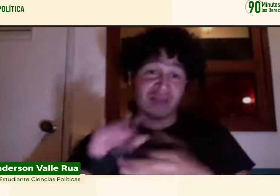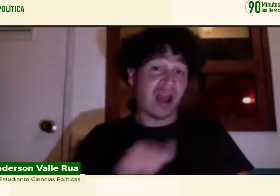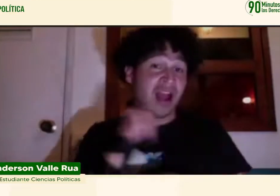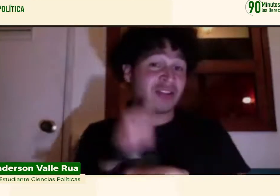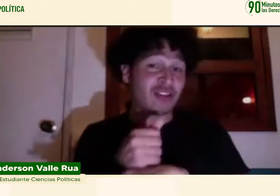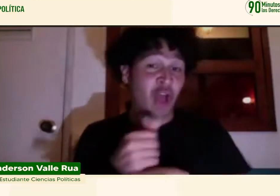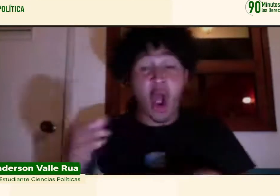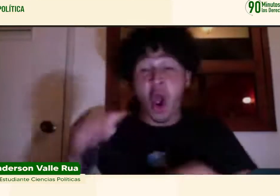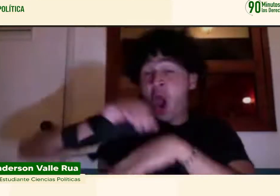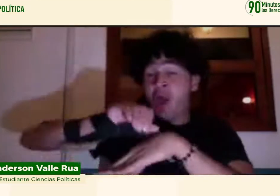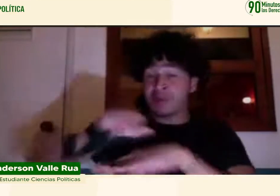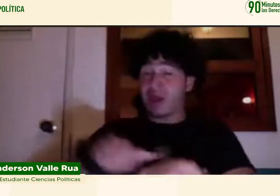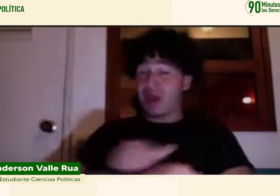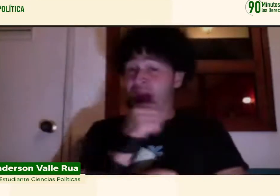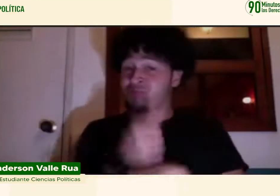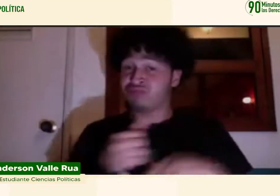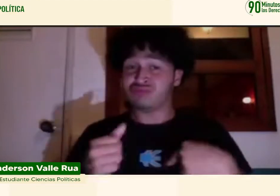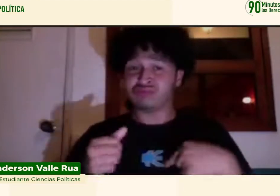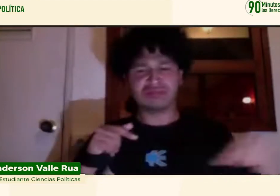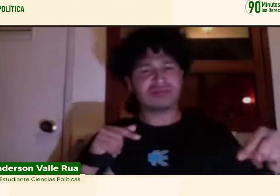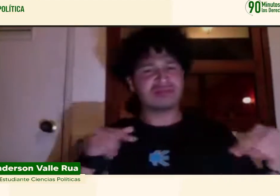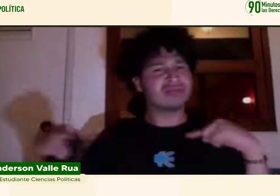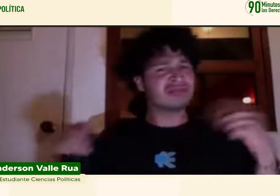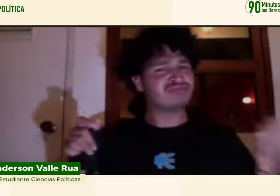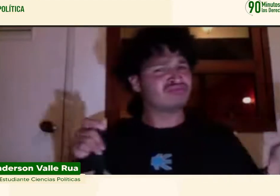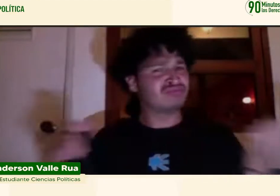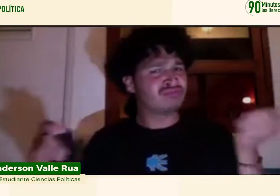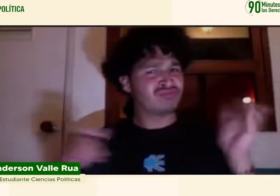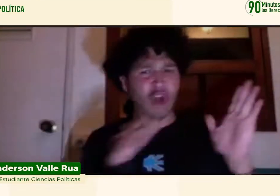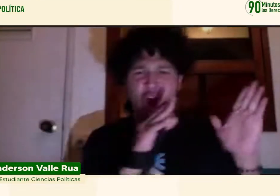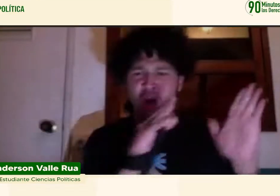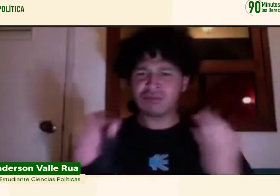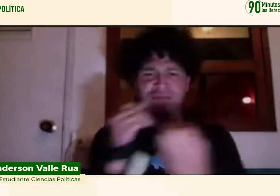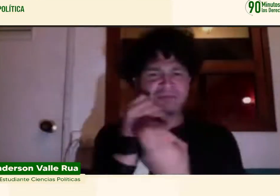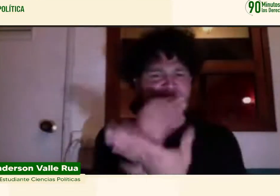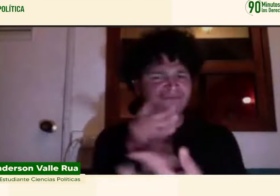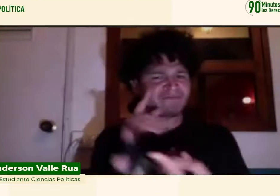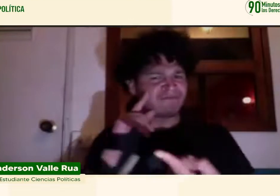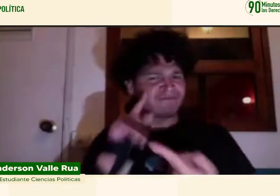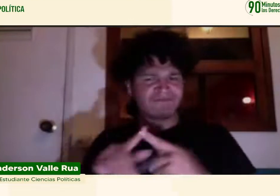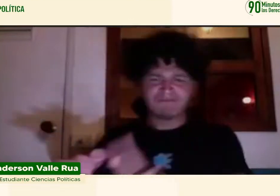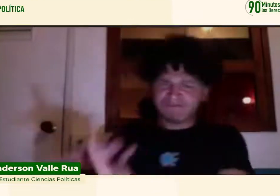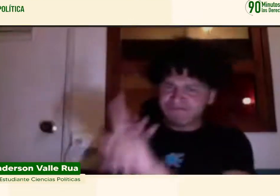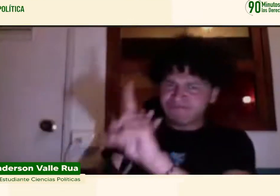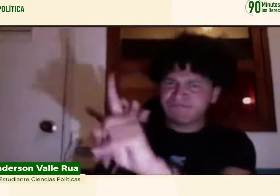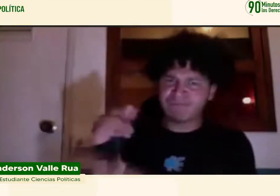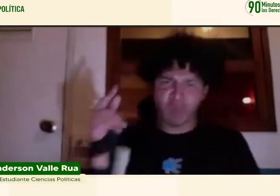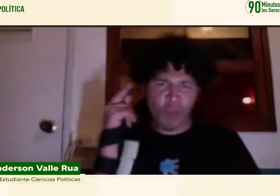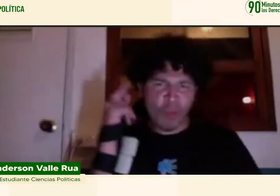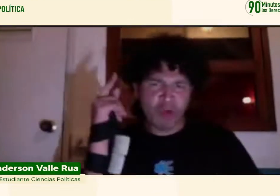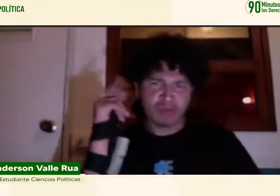decisiones si es yo estoy plenamente seguro que el frenas col en su momento cuando alguien esté y direccionando